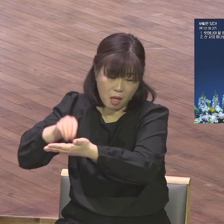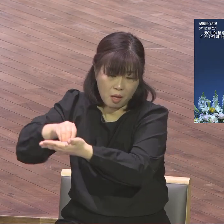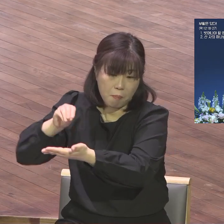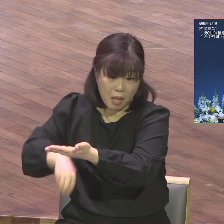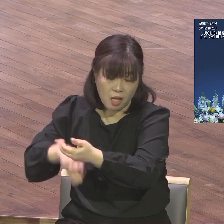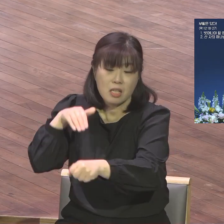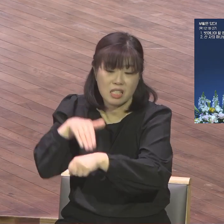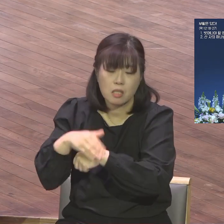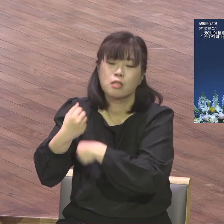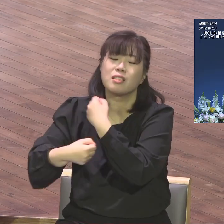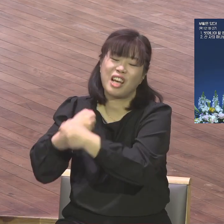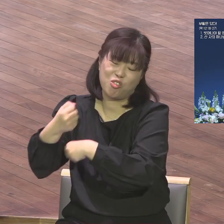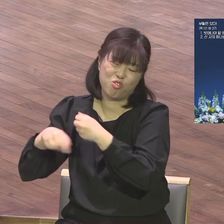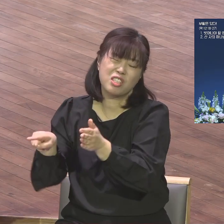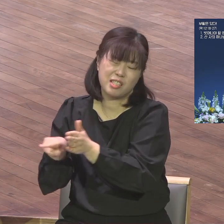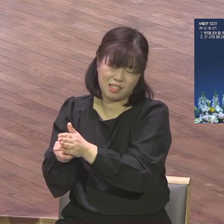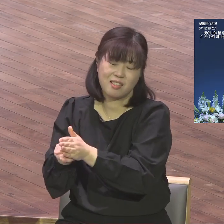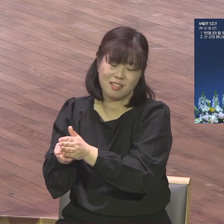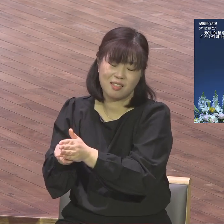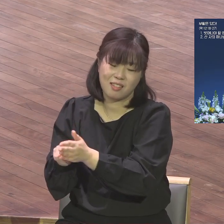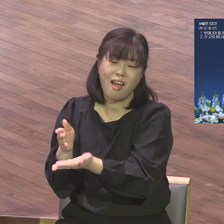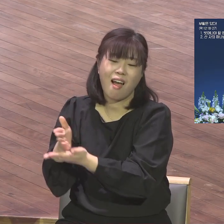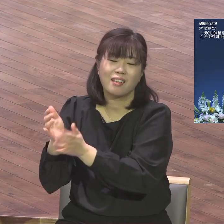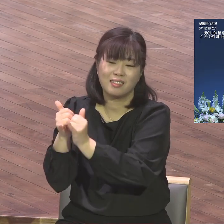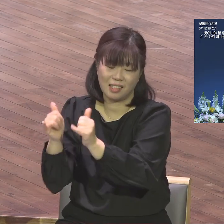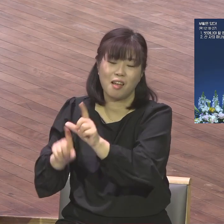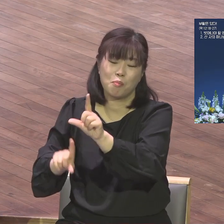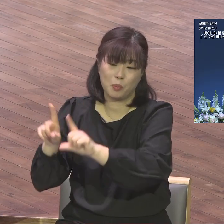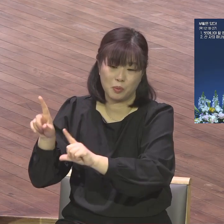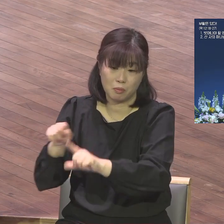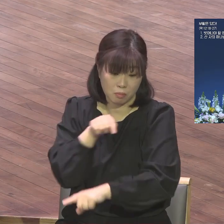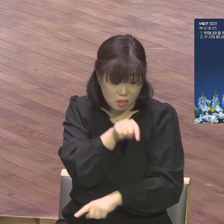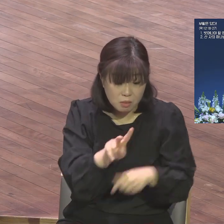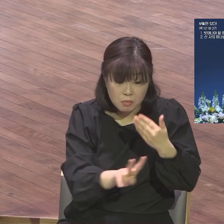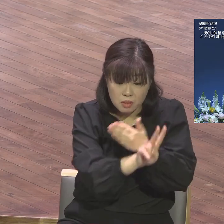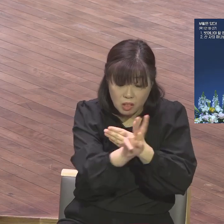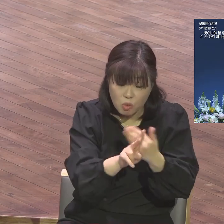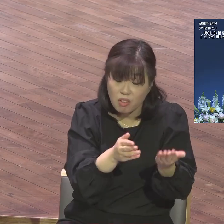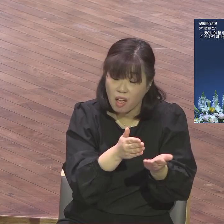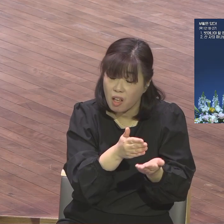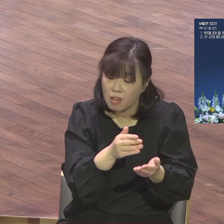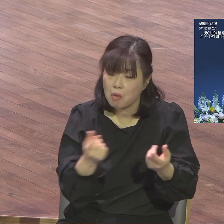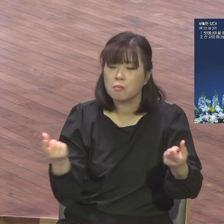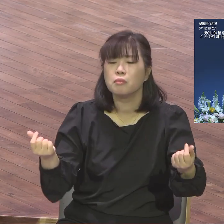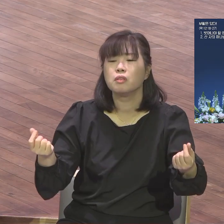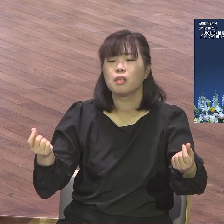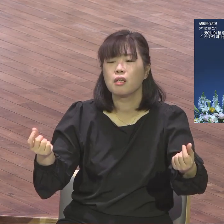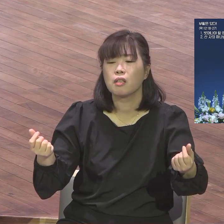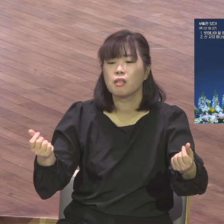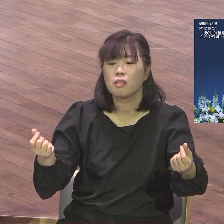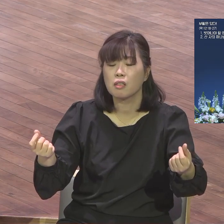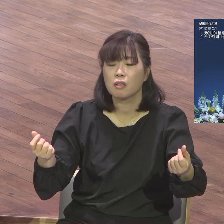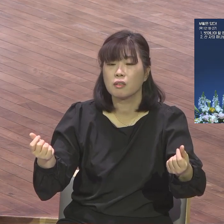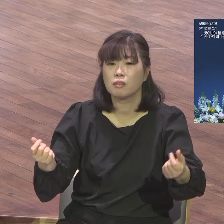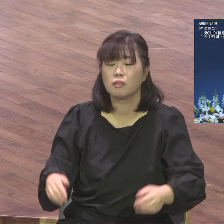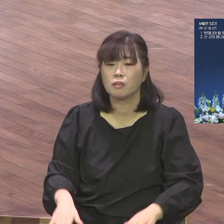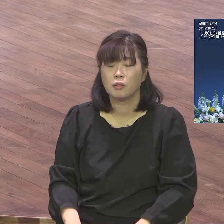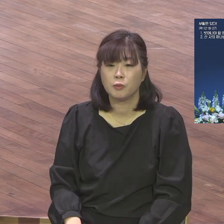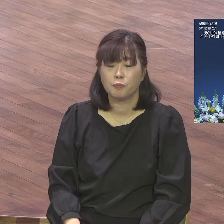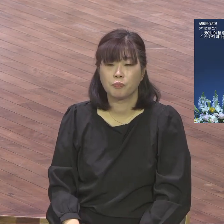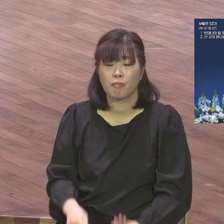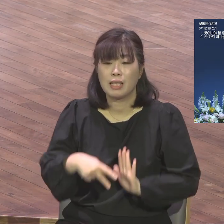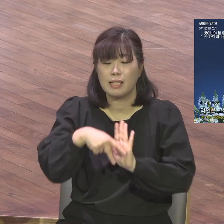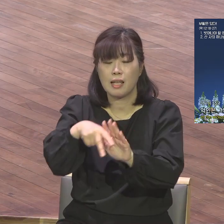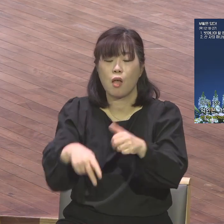이런 삶의 모습이 예수님께서 말씀하신 것처럼 성경도 모르고 하나님의 능력도 모르는 삶입니다. 이사야 55장